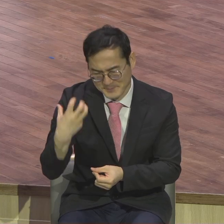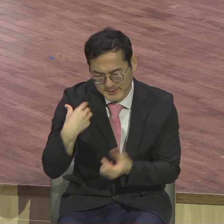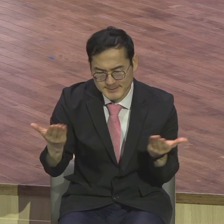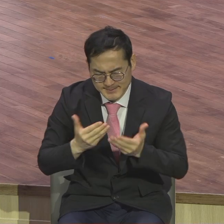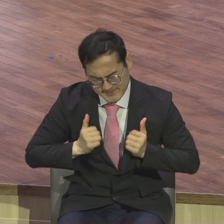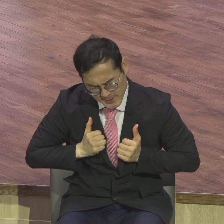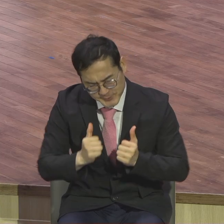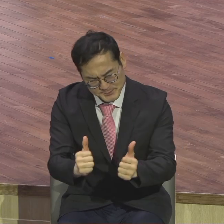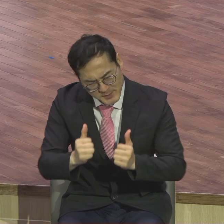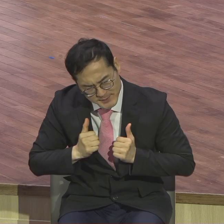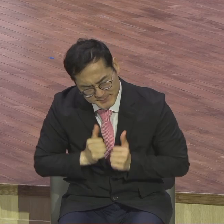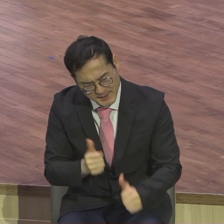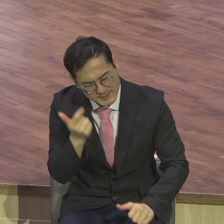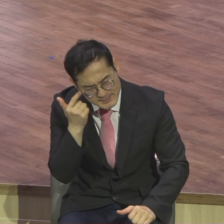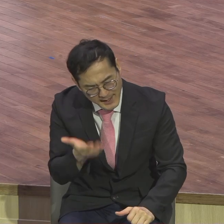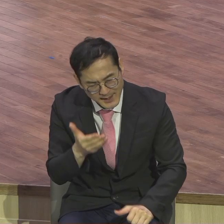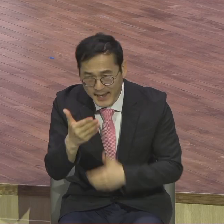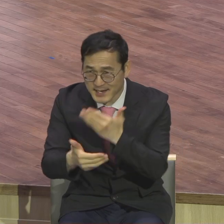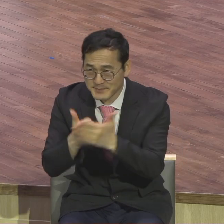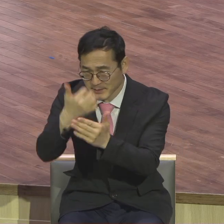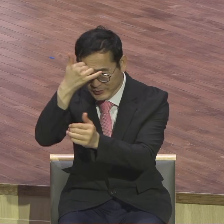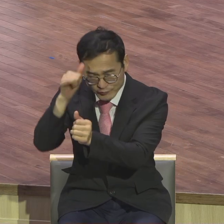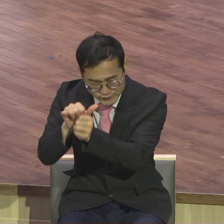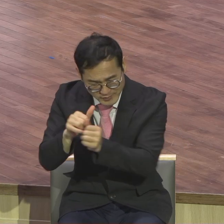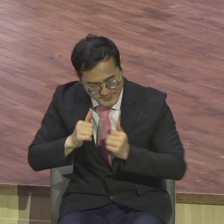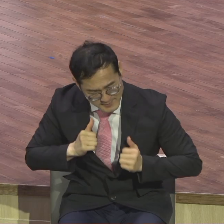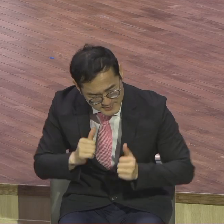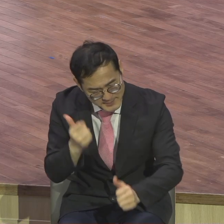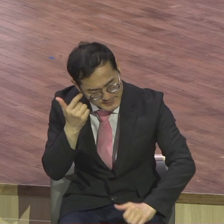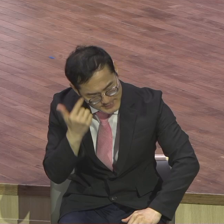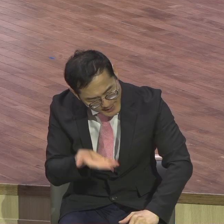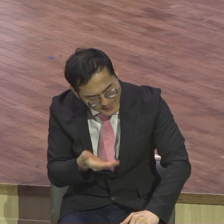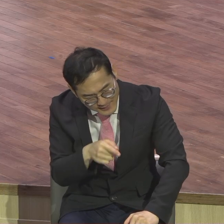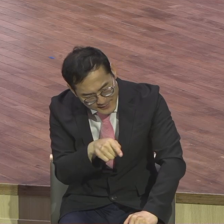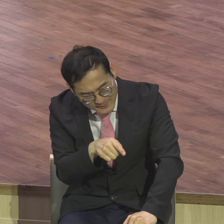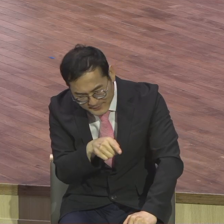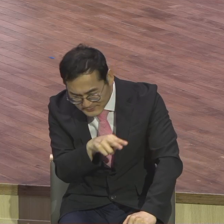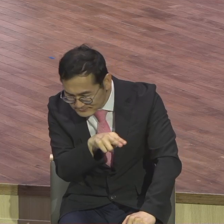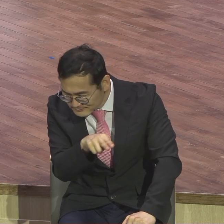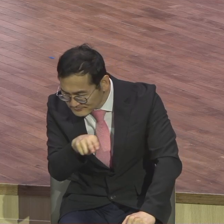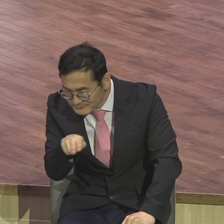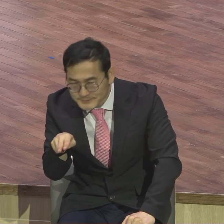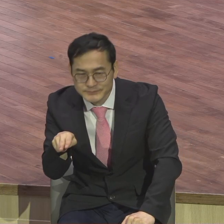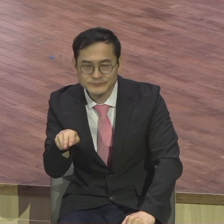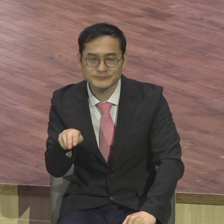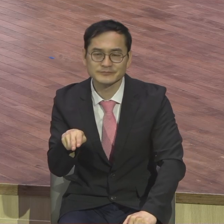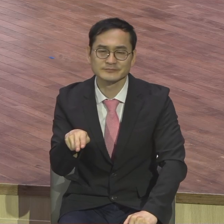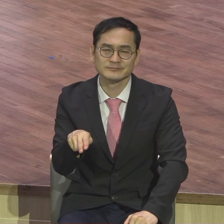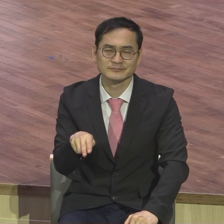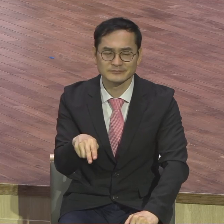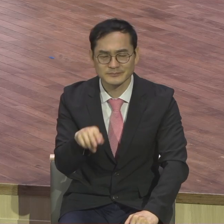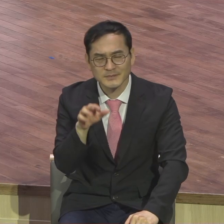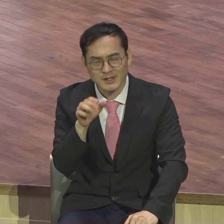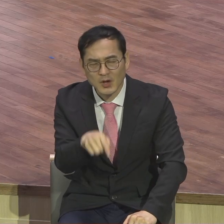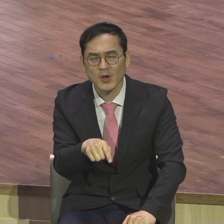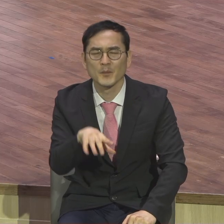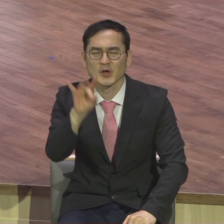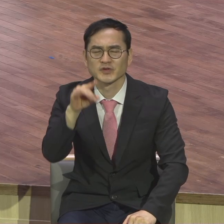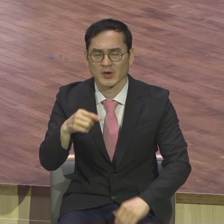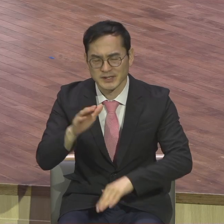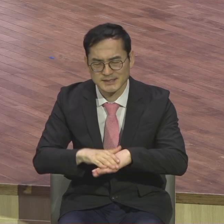직분에 대해서 정말 하나님 앞에 충성을 다하는, 최선을 다하는 하나님 앞에 고란대우고 하는 모습을 보여야 돼요.